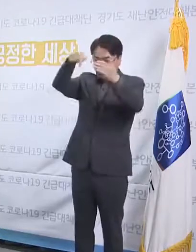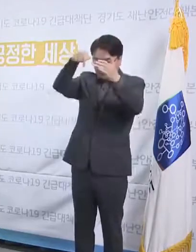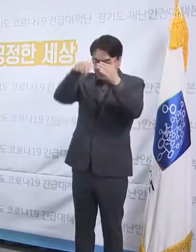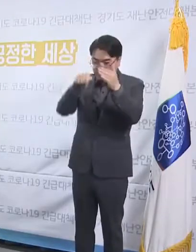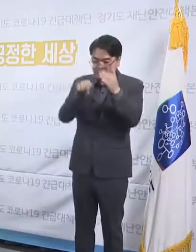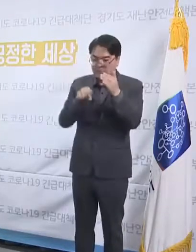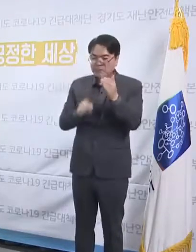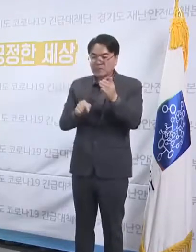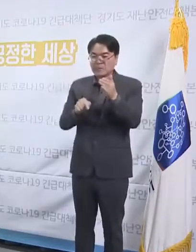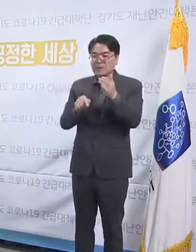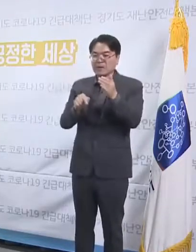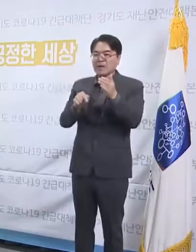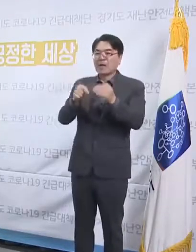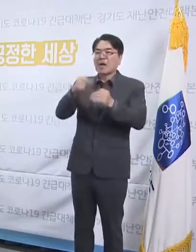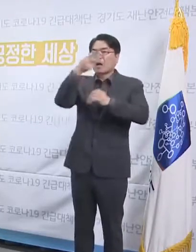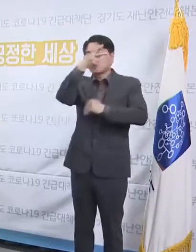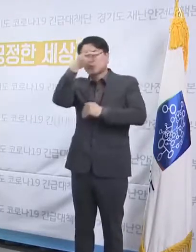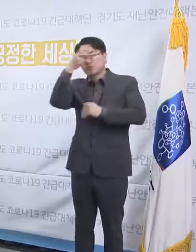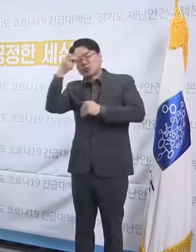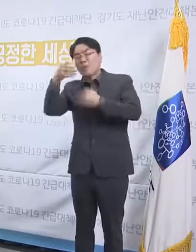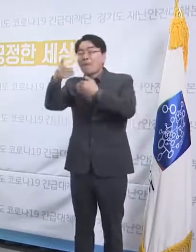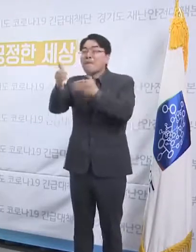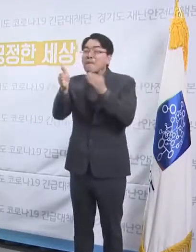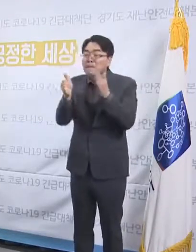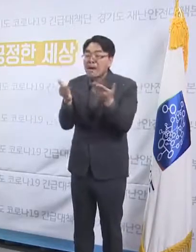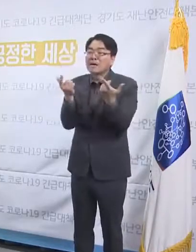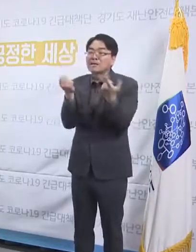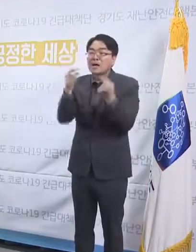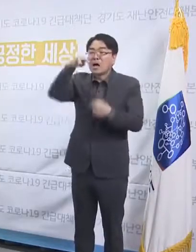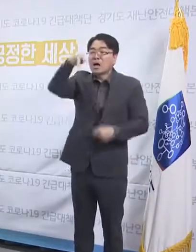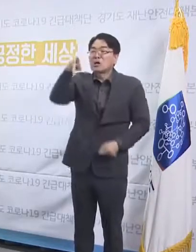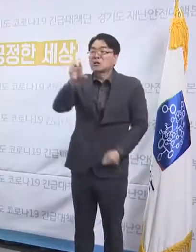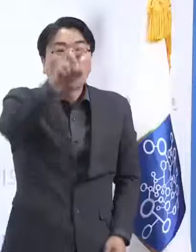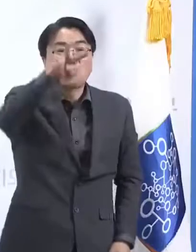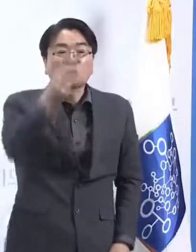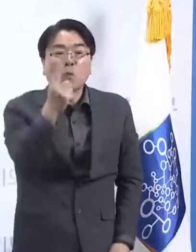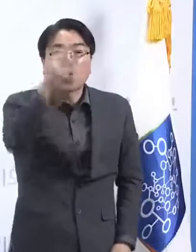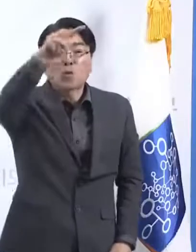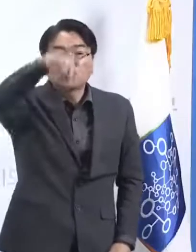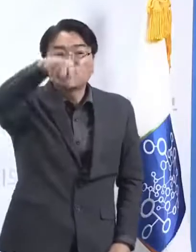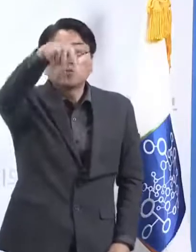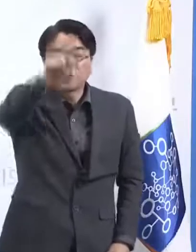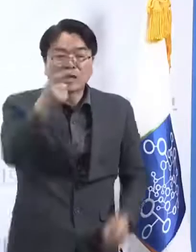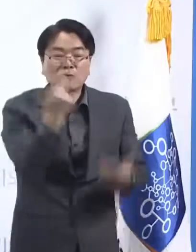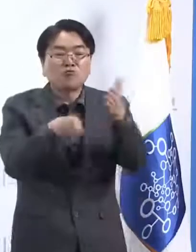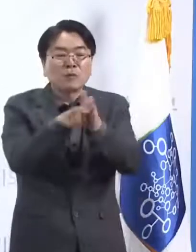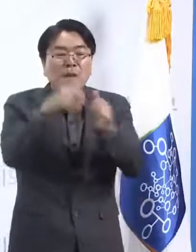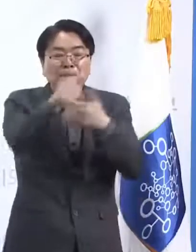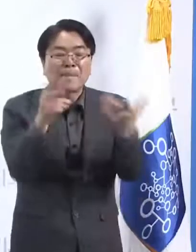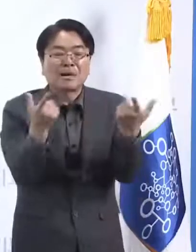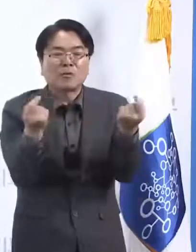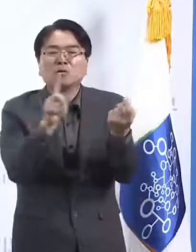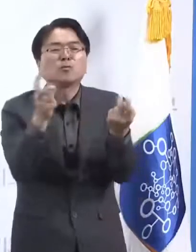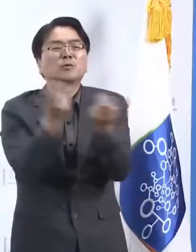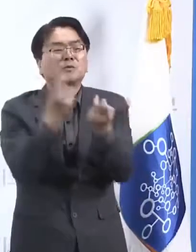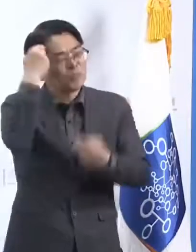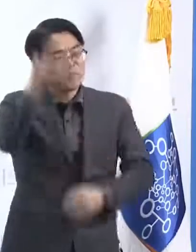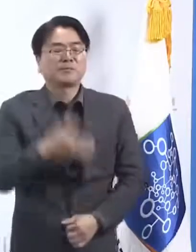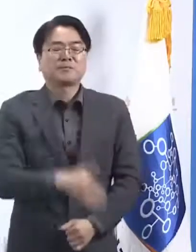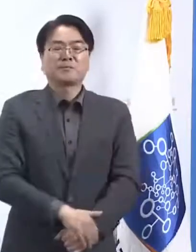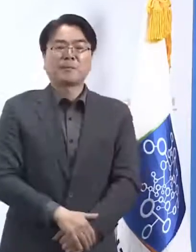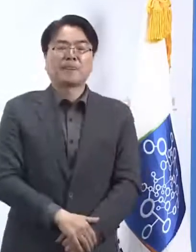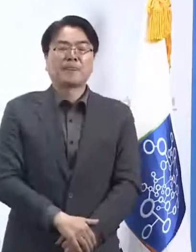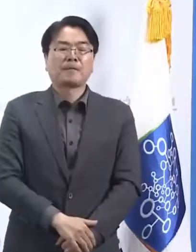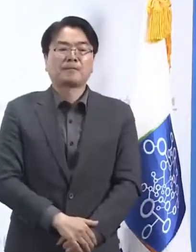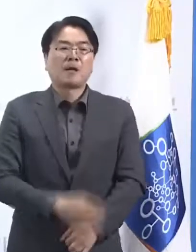및 수면방해 명단이 파악됐는지 궁금한 질문입니다. 현재까지 저희들이 확인한 바로는 우리